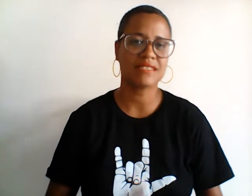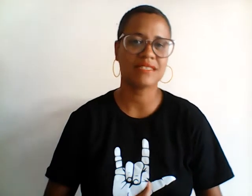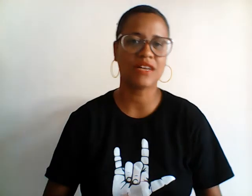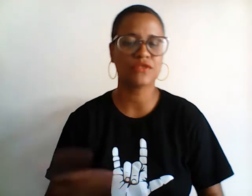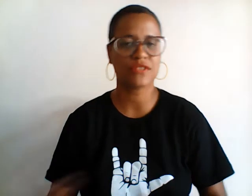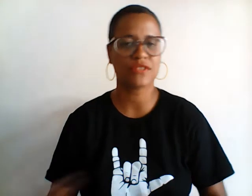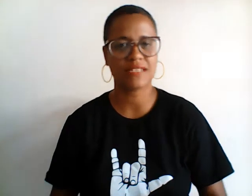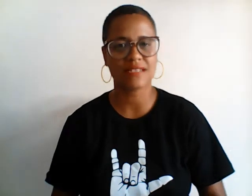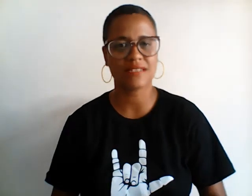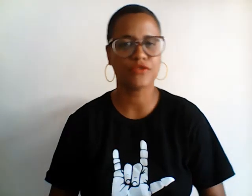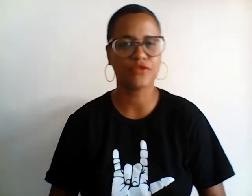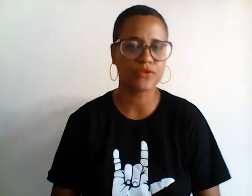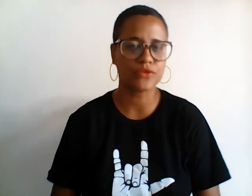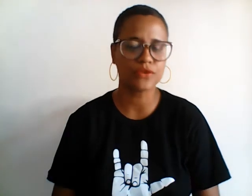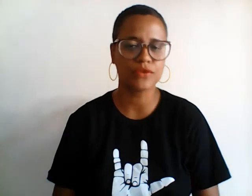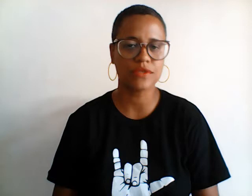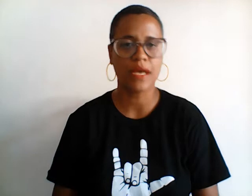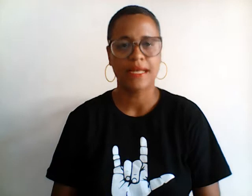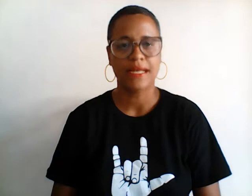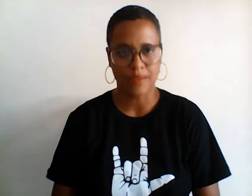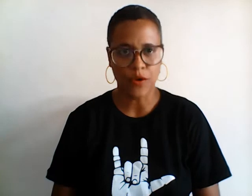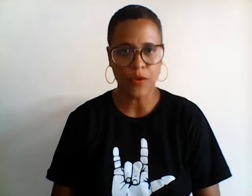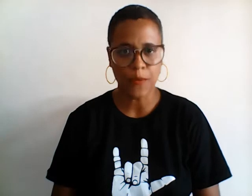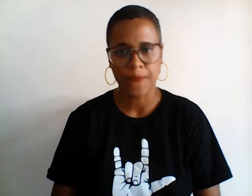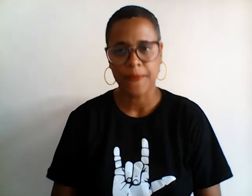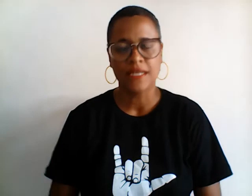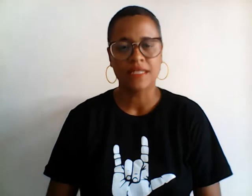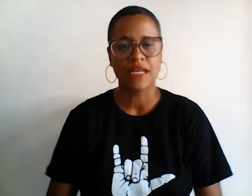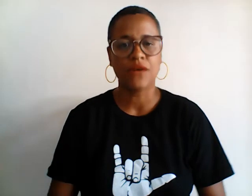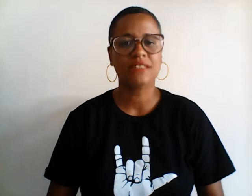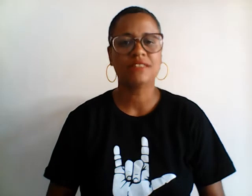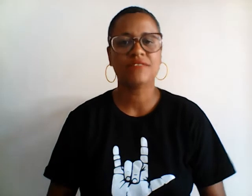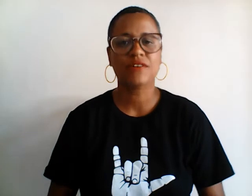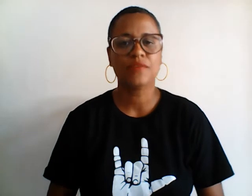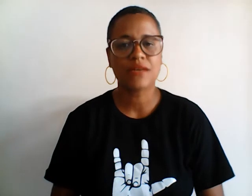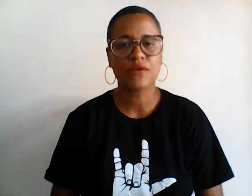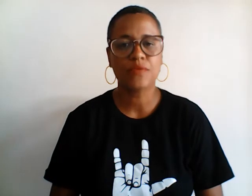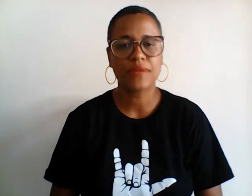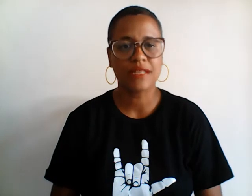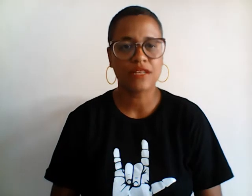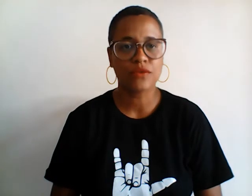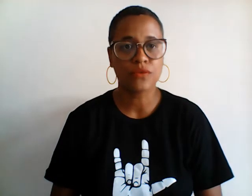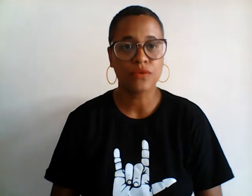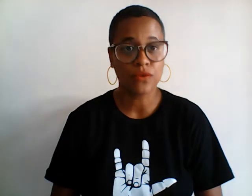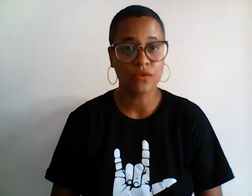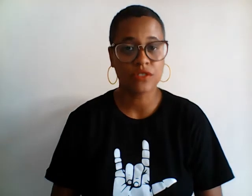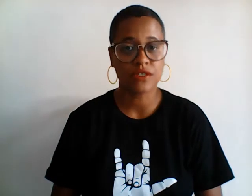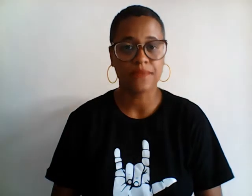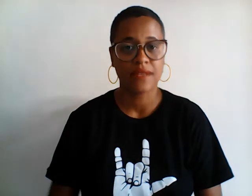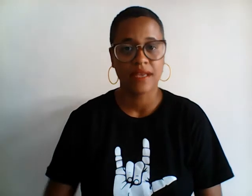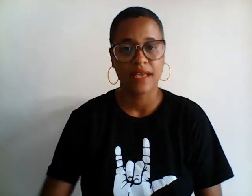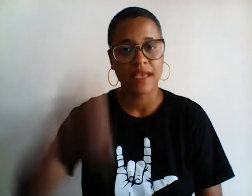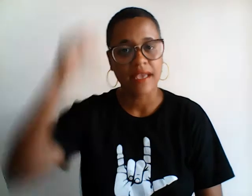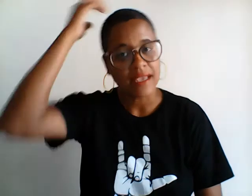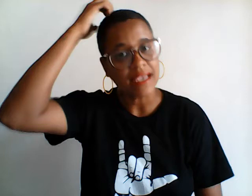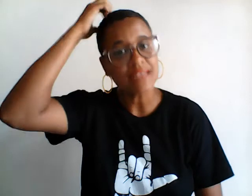ressocialização ou socialização dos surdos. Então a gente vai começar compreendendo hoje quem são